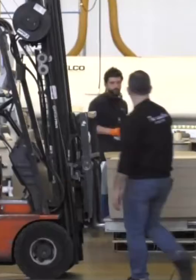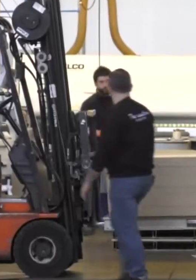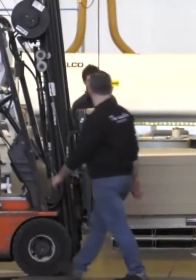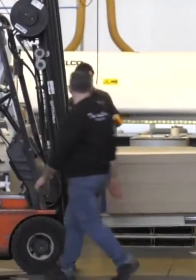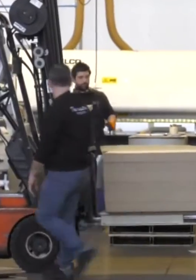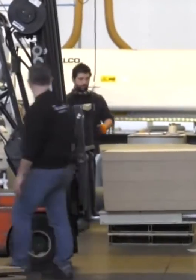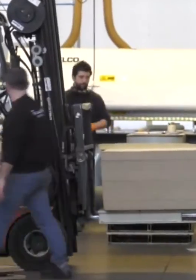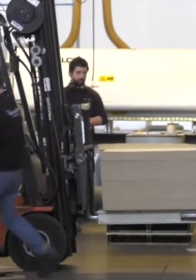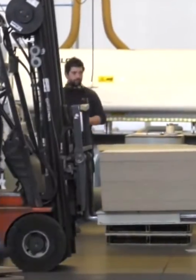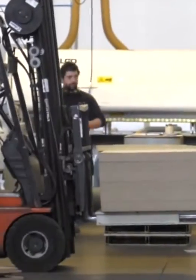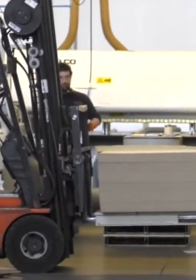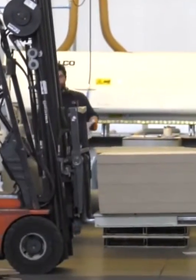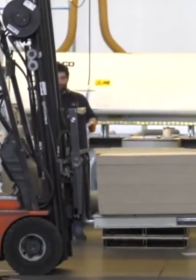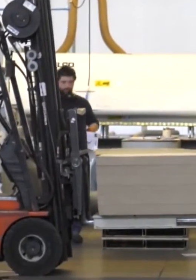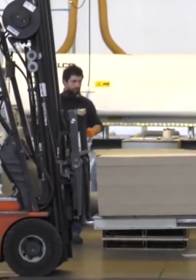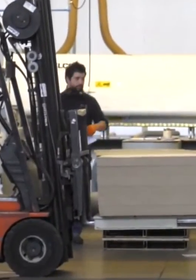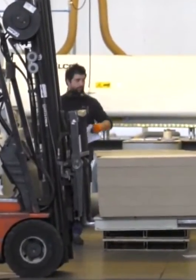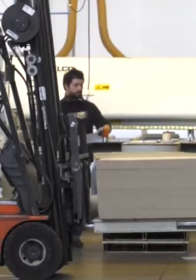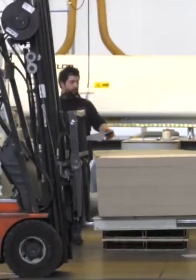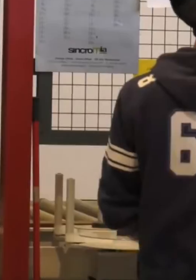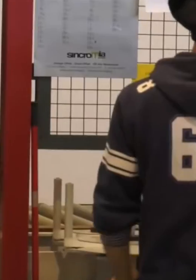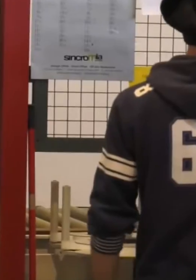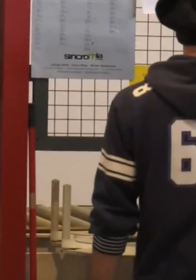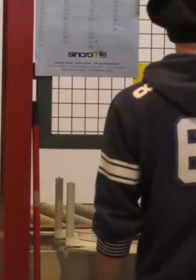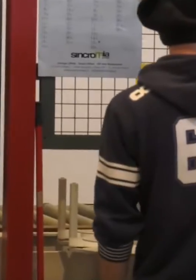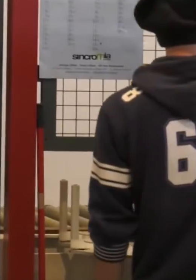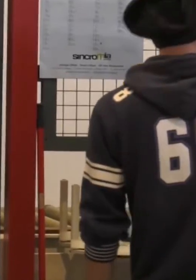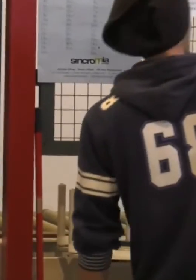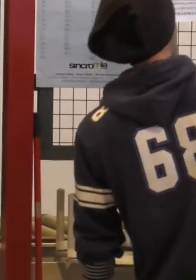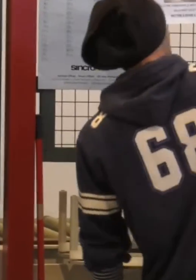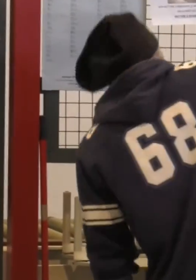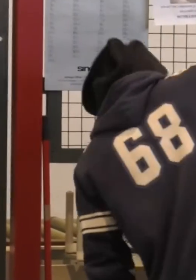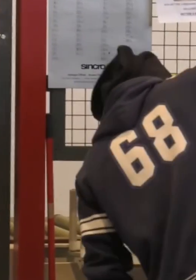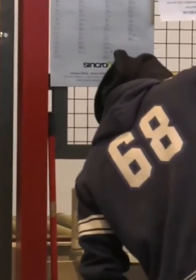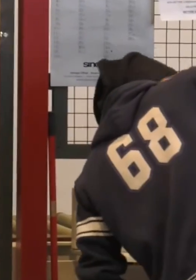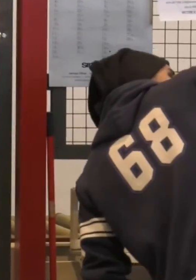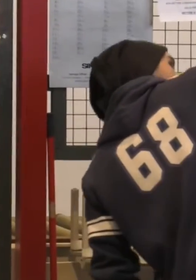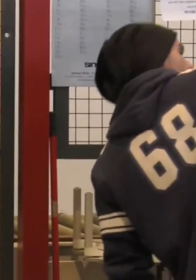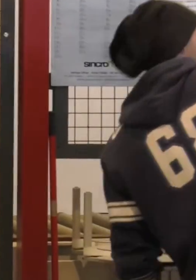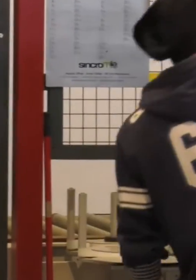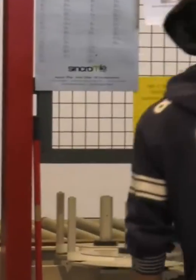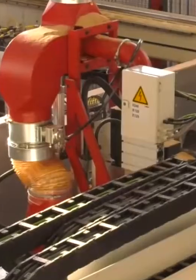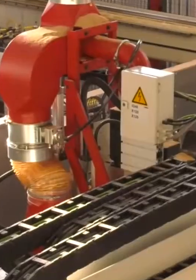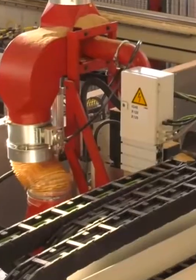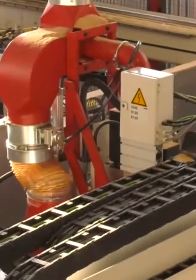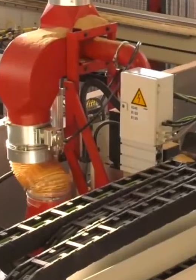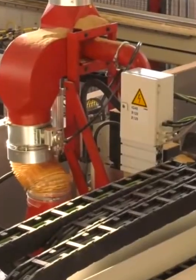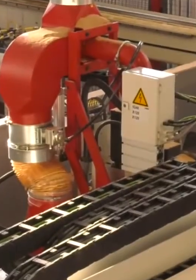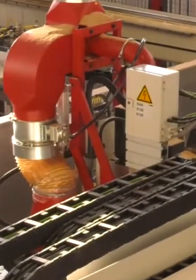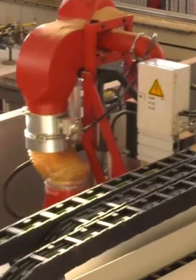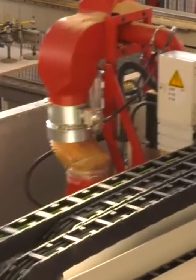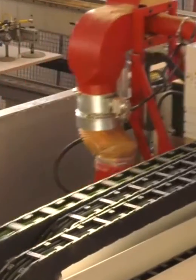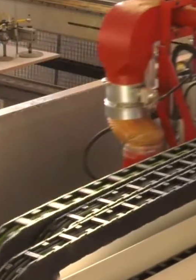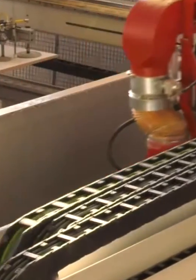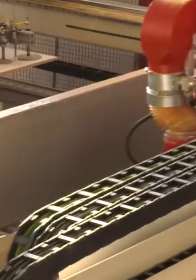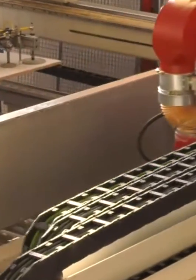il 4 maggio. Un provvedimento che di fatto non riapre il paese, anche sembra, sulla base di un report segreto dell'Istituto